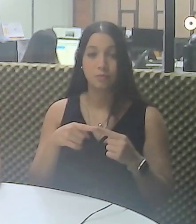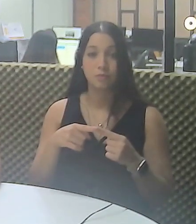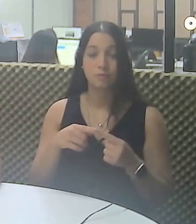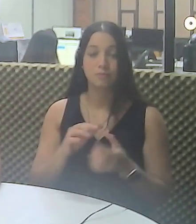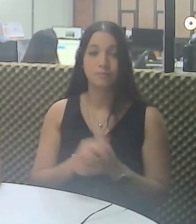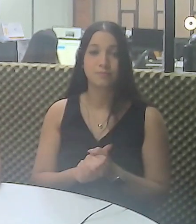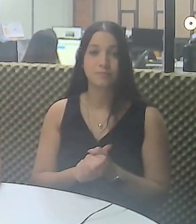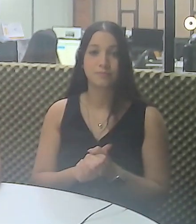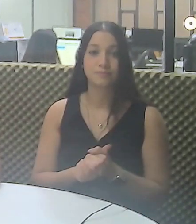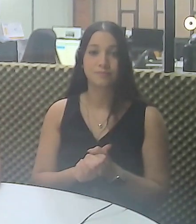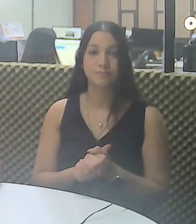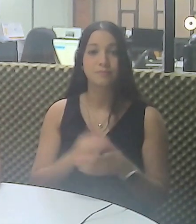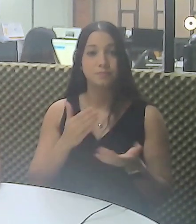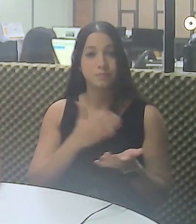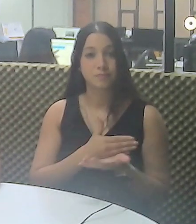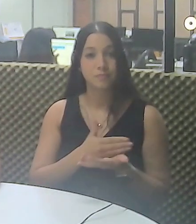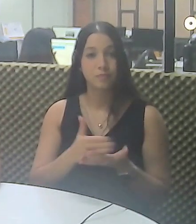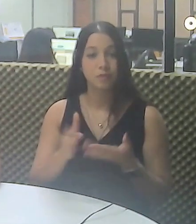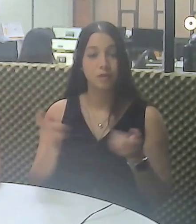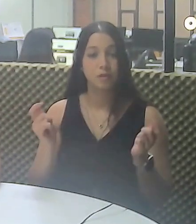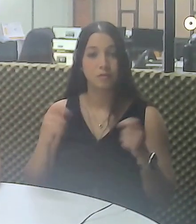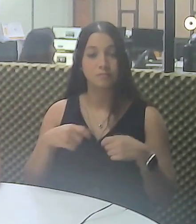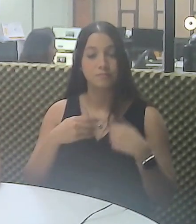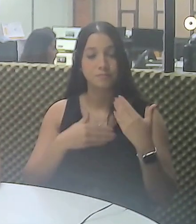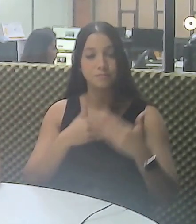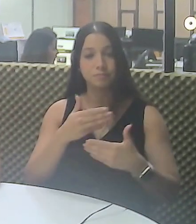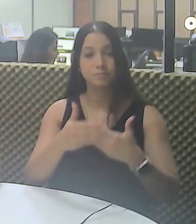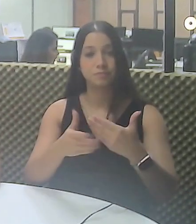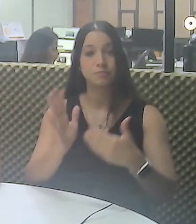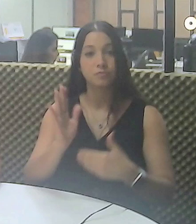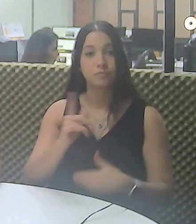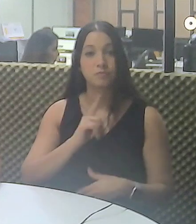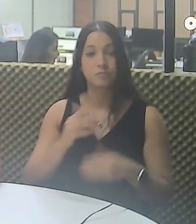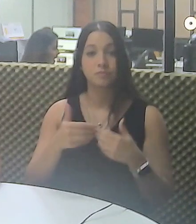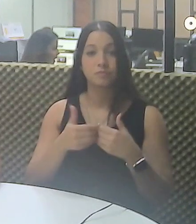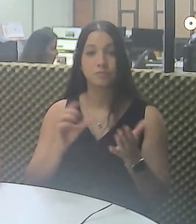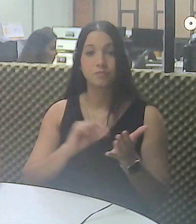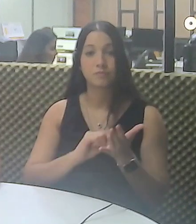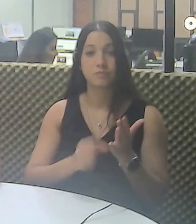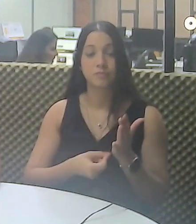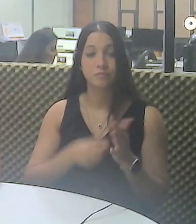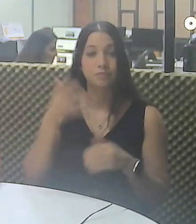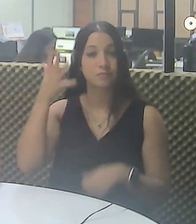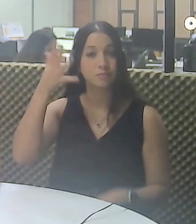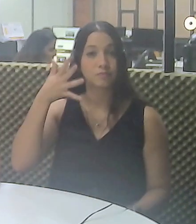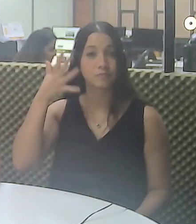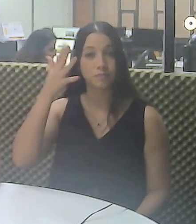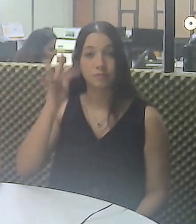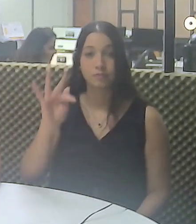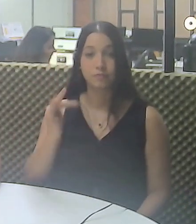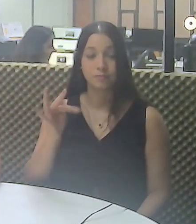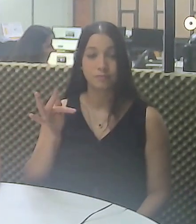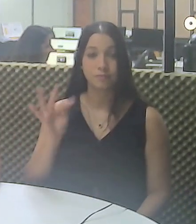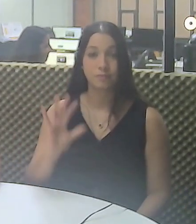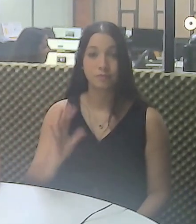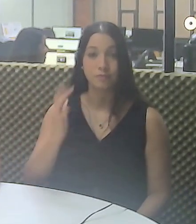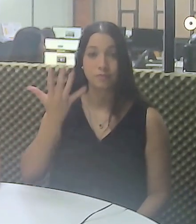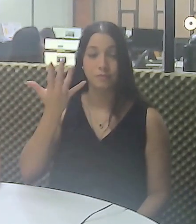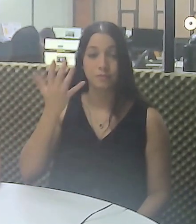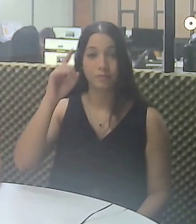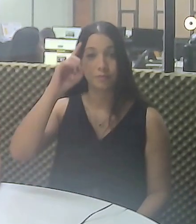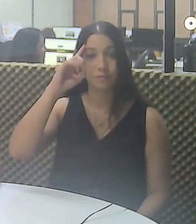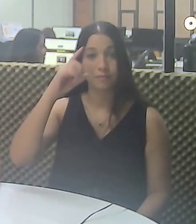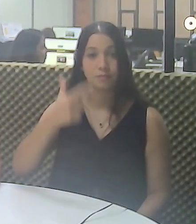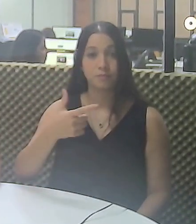procedimentos. Dando início à capacitação continuada, já estão abertas as inscrições para a palestra de fevereiro, que acontece no próximo